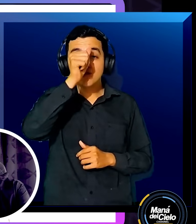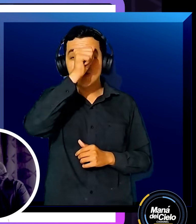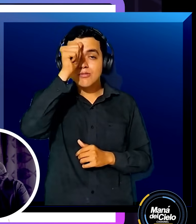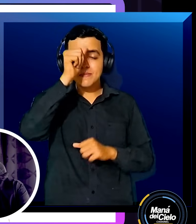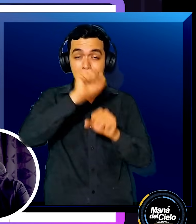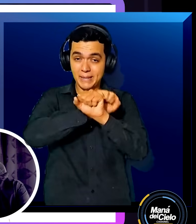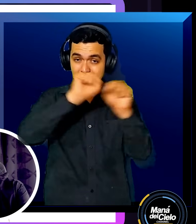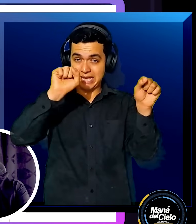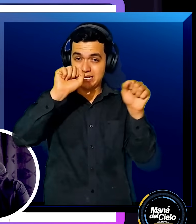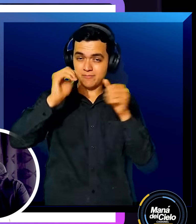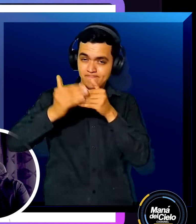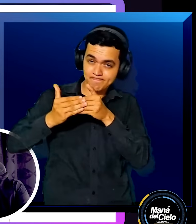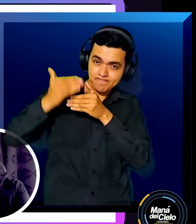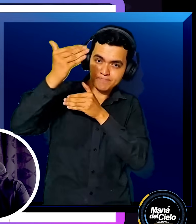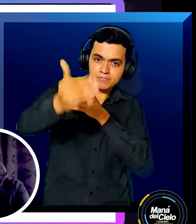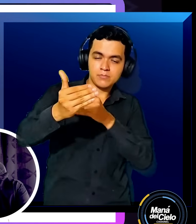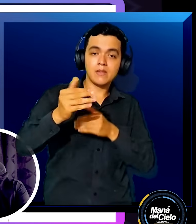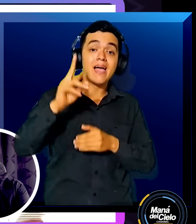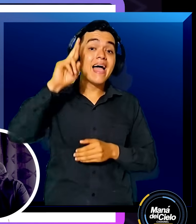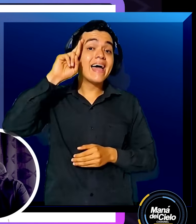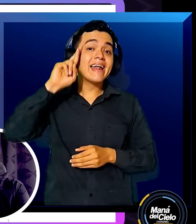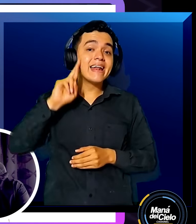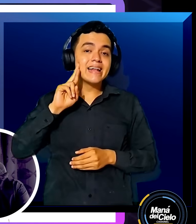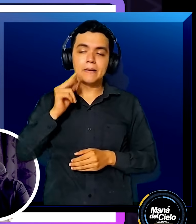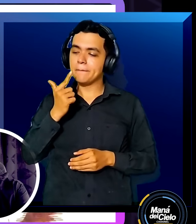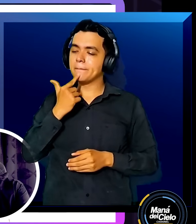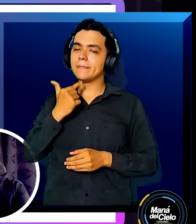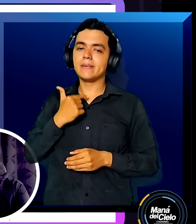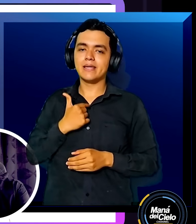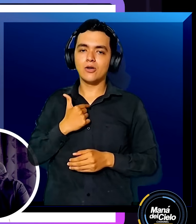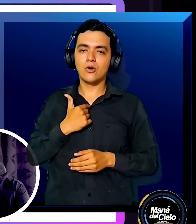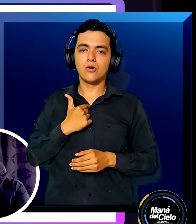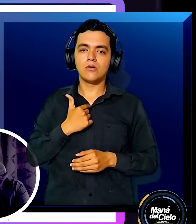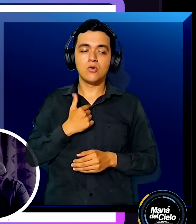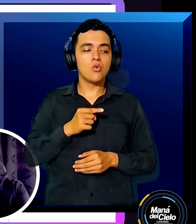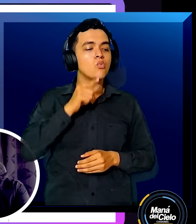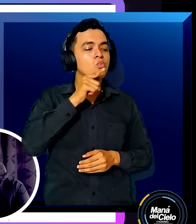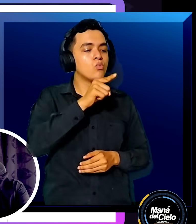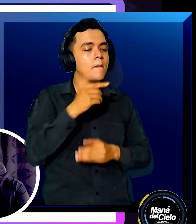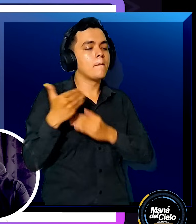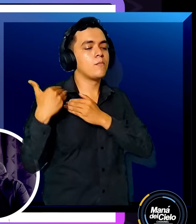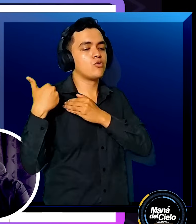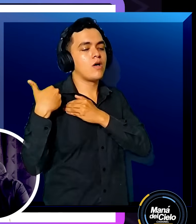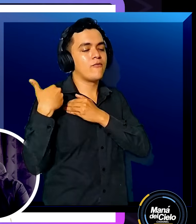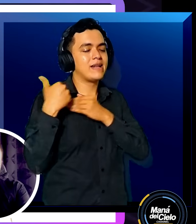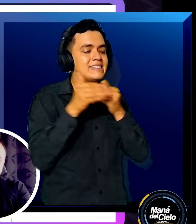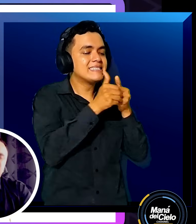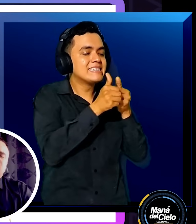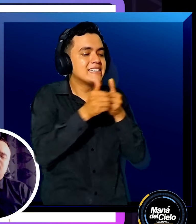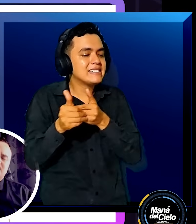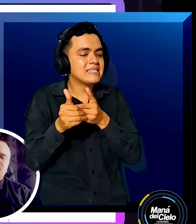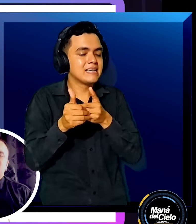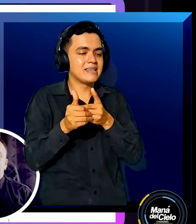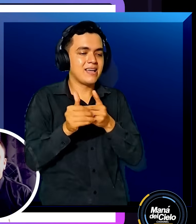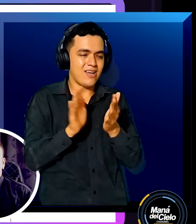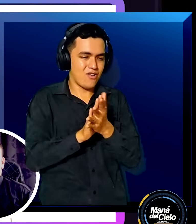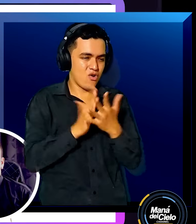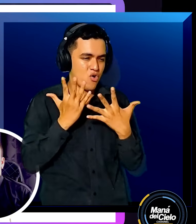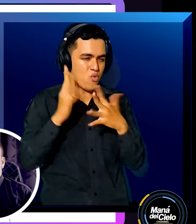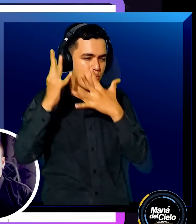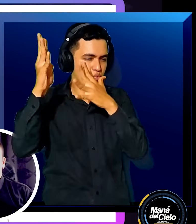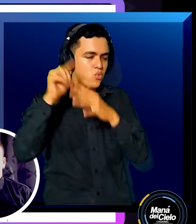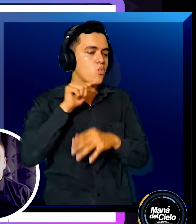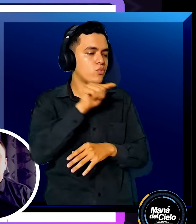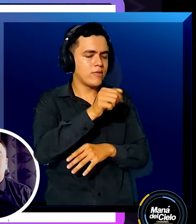al Señor. Alabanzas al Señor. Alabanzas al Señor. Alabanzas al Señor.